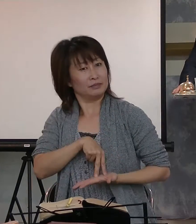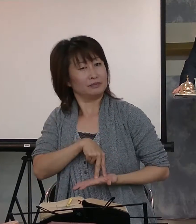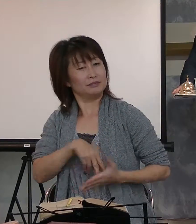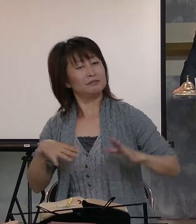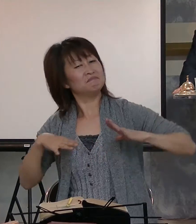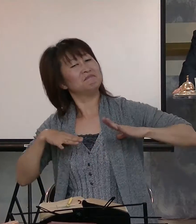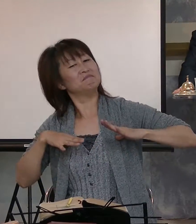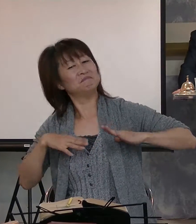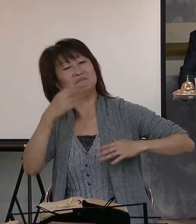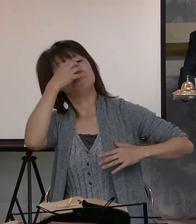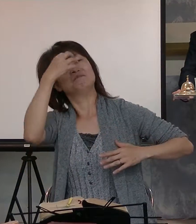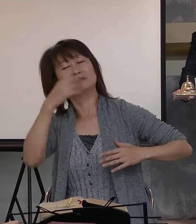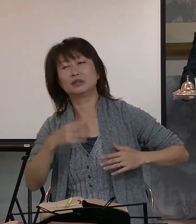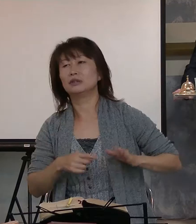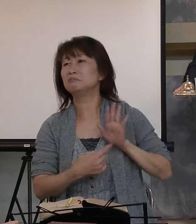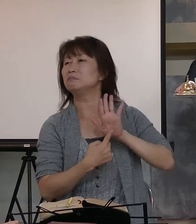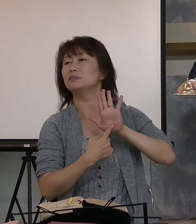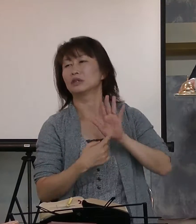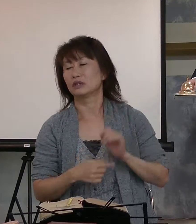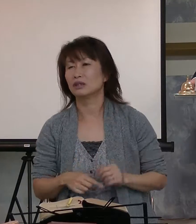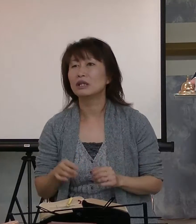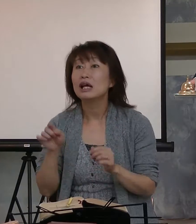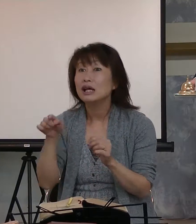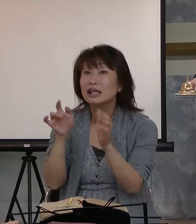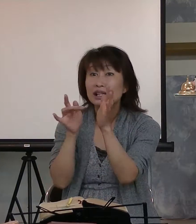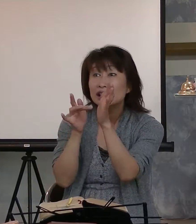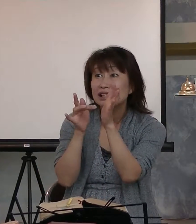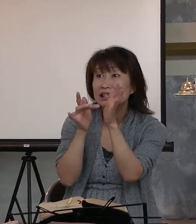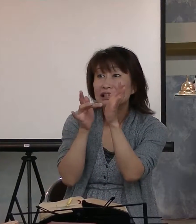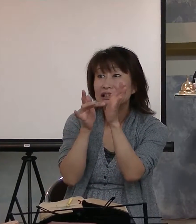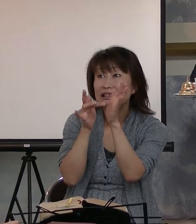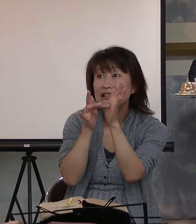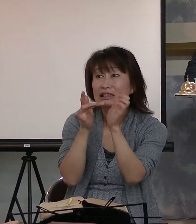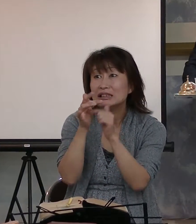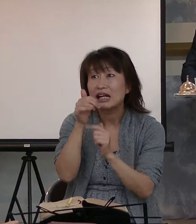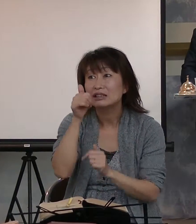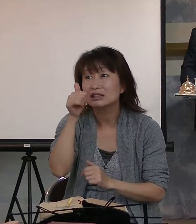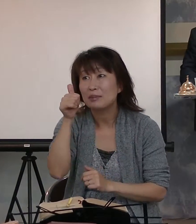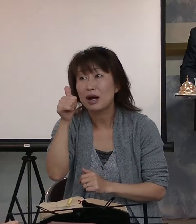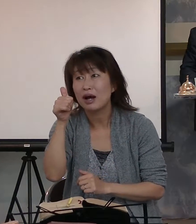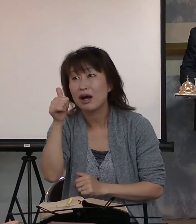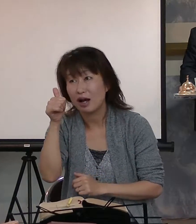を見せたわけですね。イエスはそういう人たちを気をつけなさ